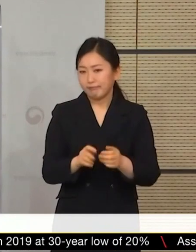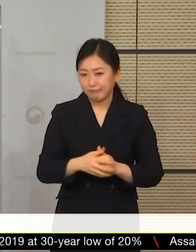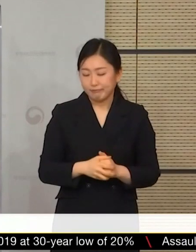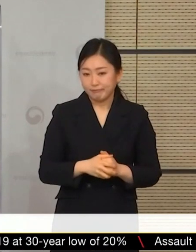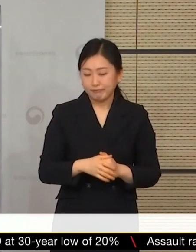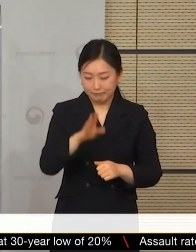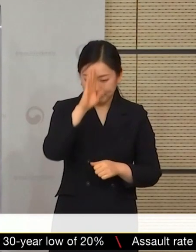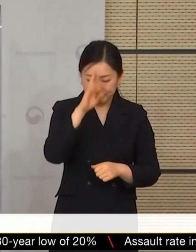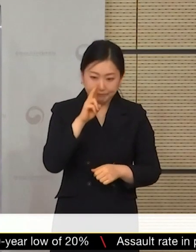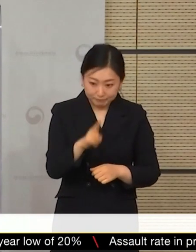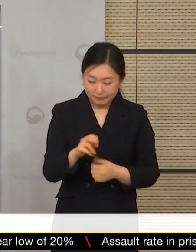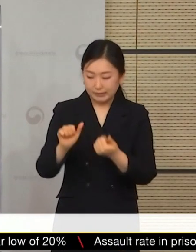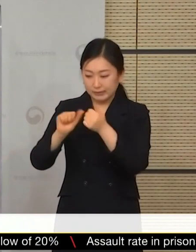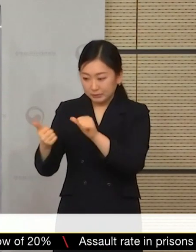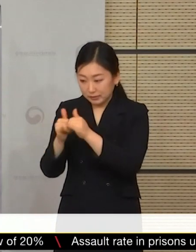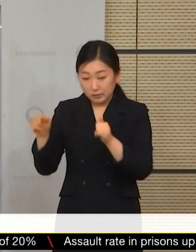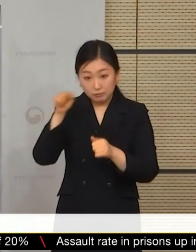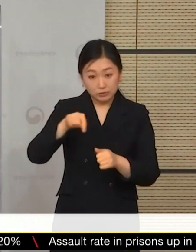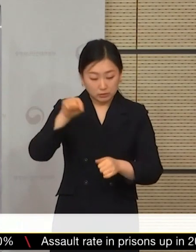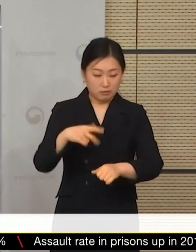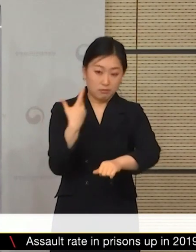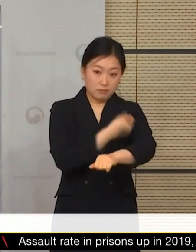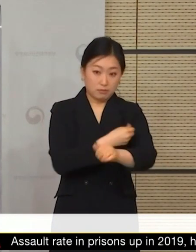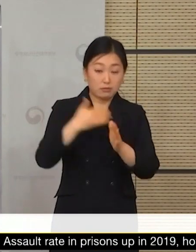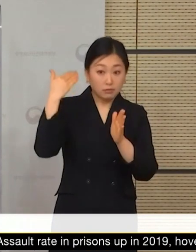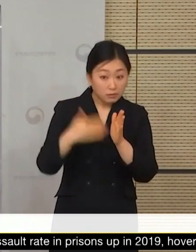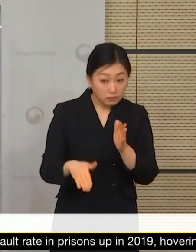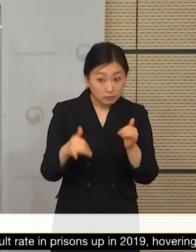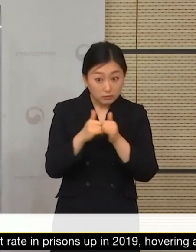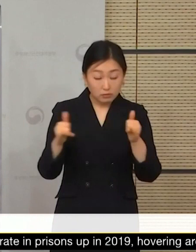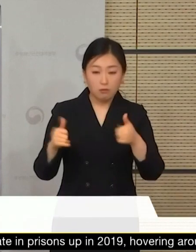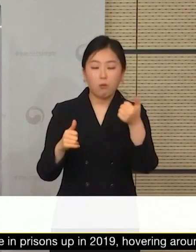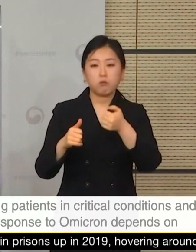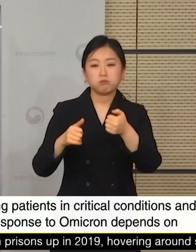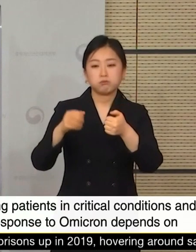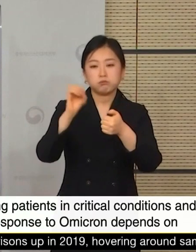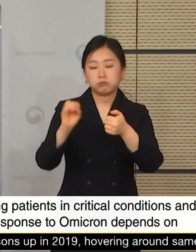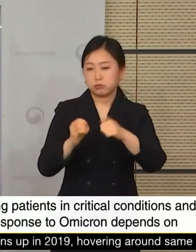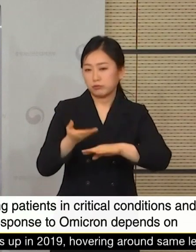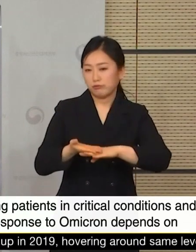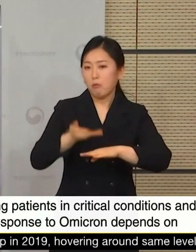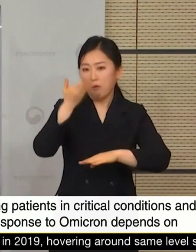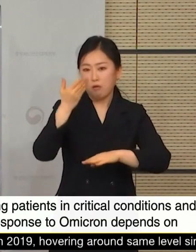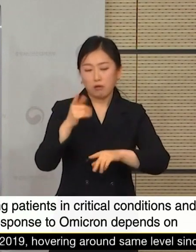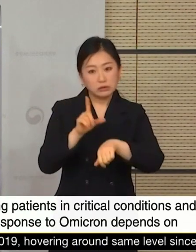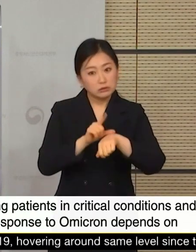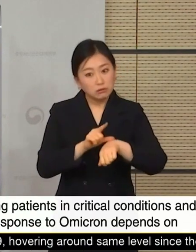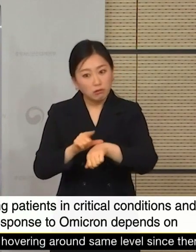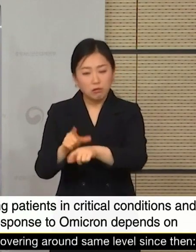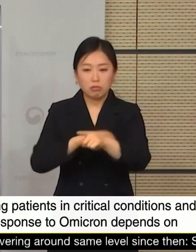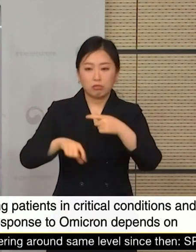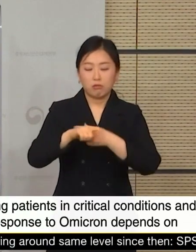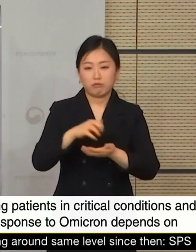중증 환자와 사망자 중에 미접종자가 차지하는 비중이 절반을 넘어 시간이 갈수록 커지고 있습니다.